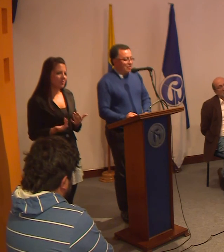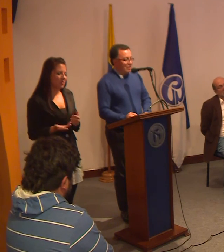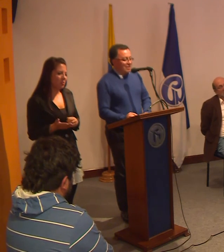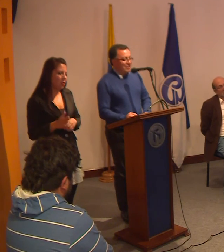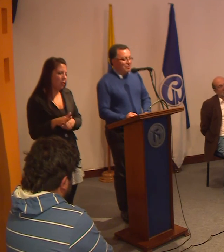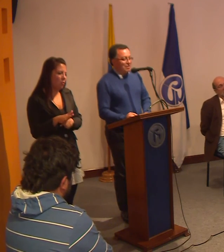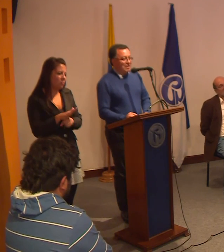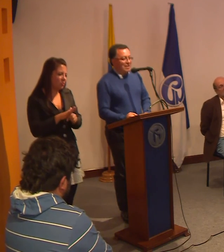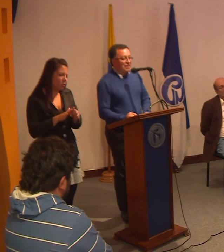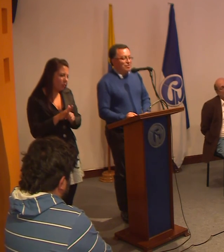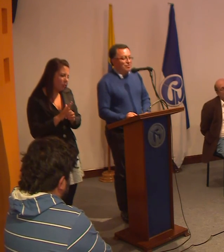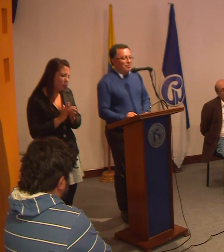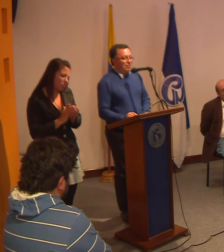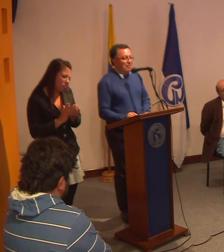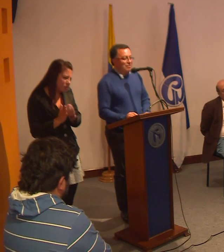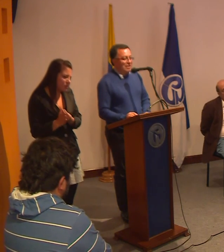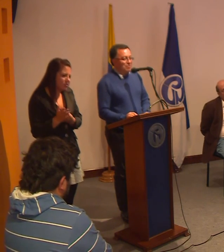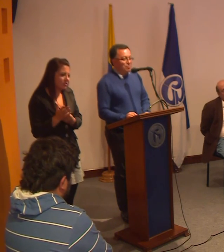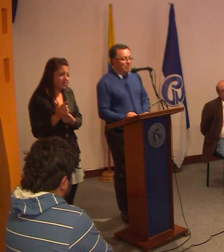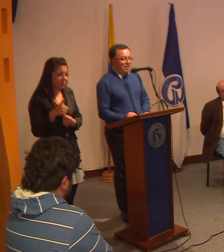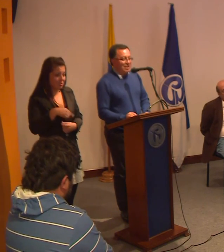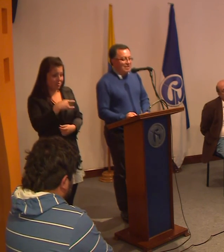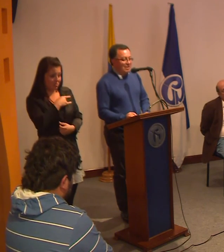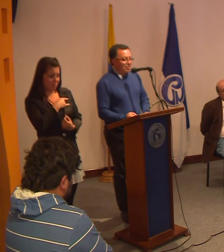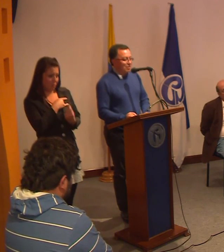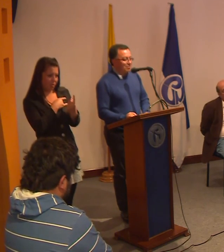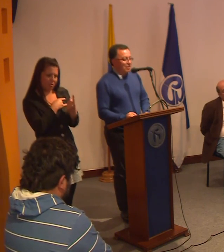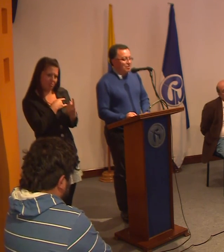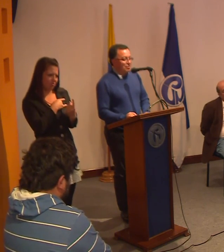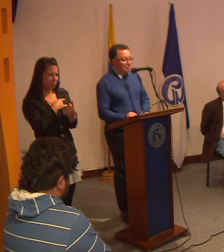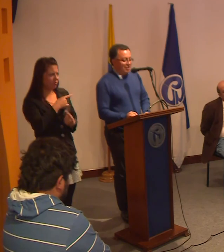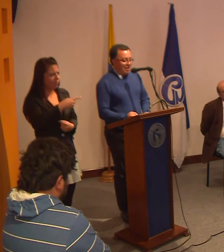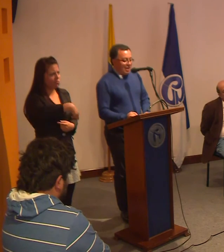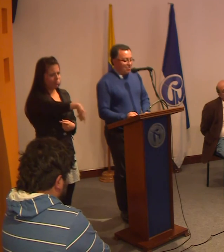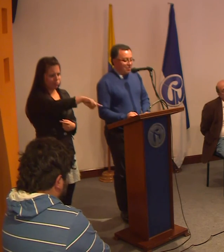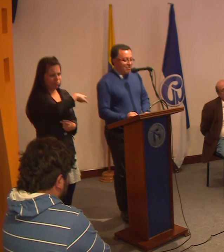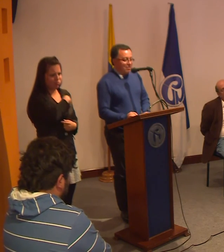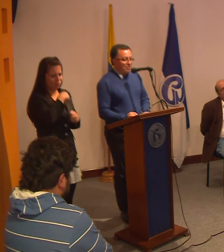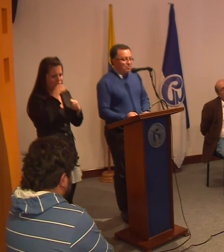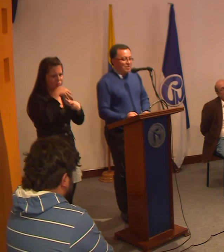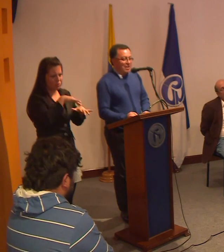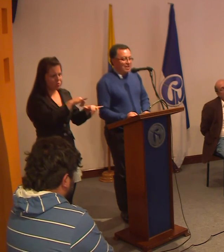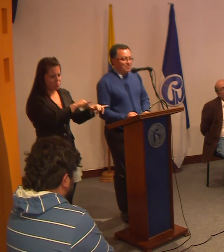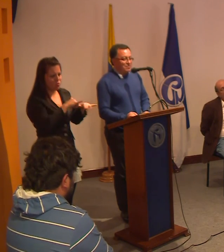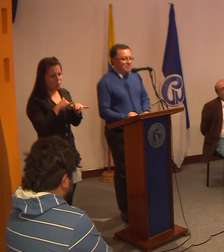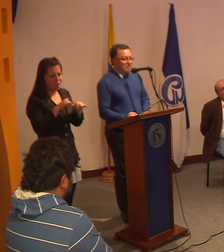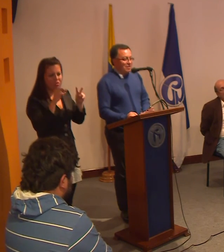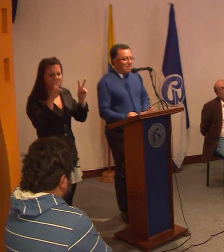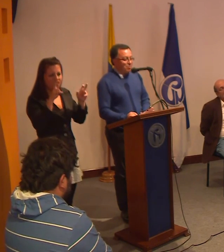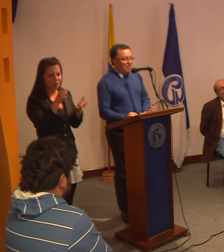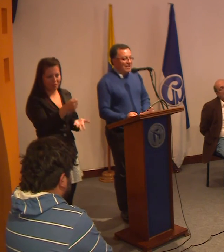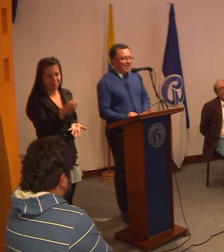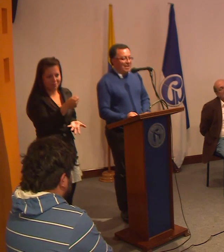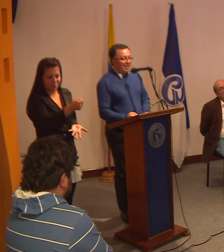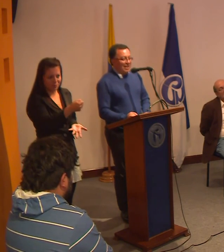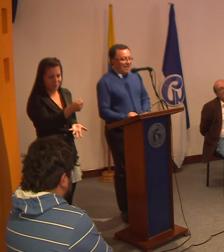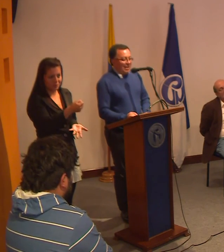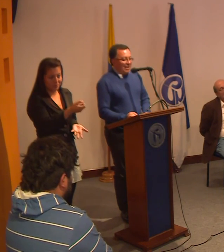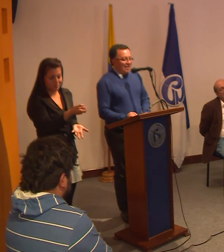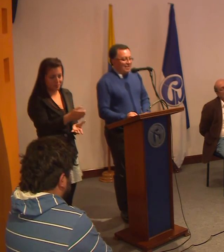no solamente esta universidad, sino todas las universidades públicas están con respecto al problema presupuestal, pues